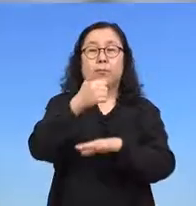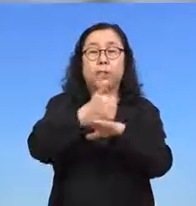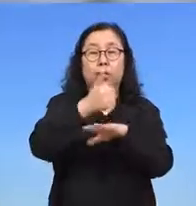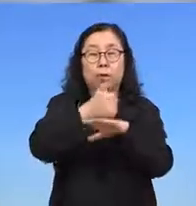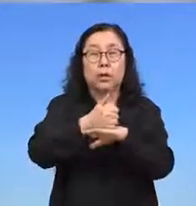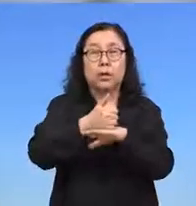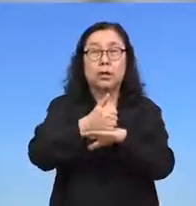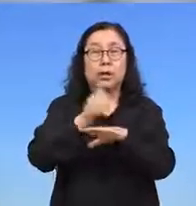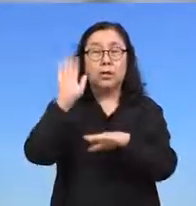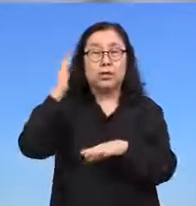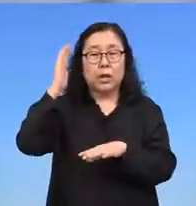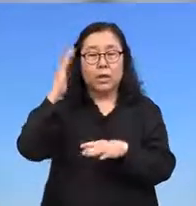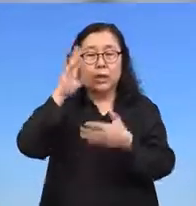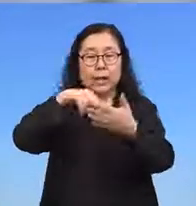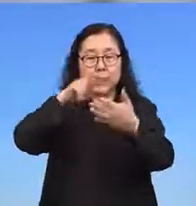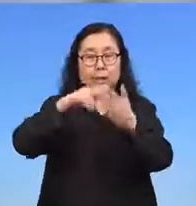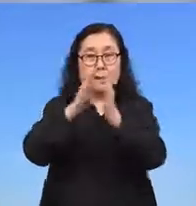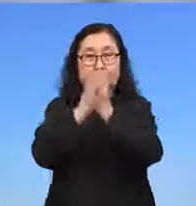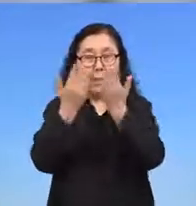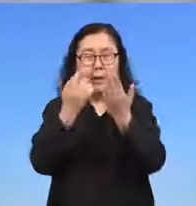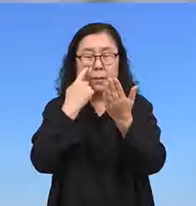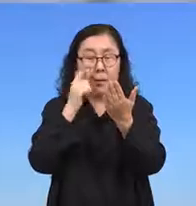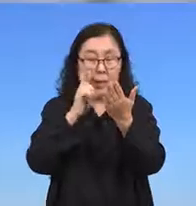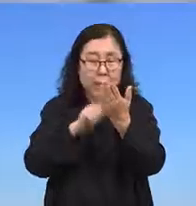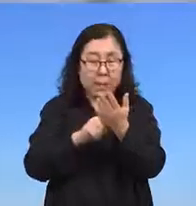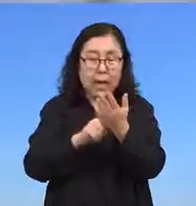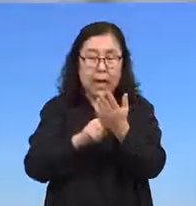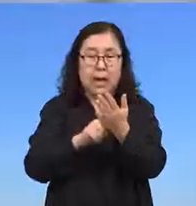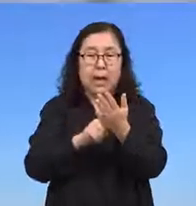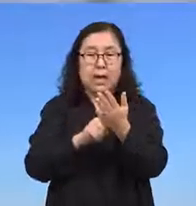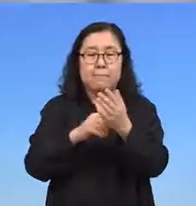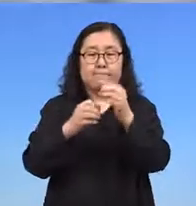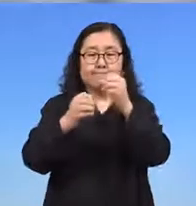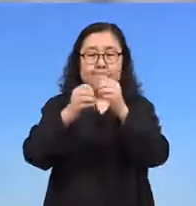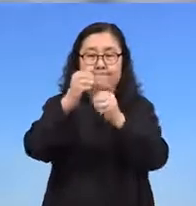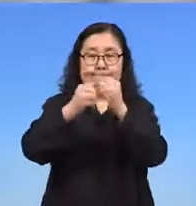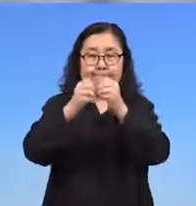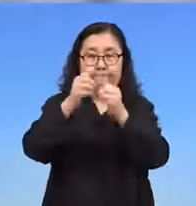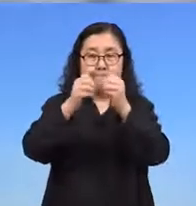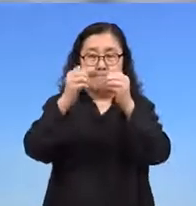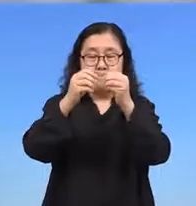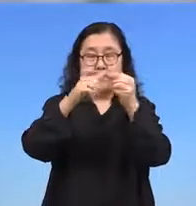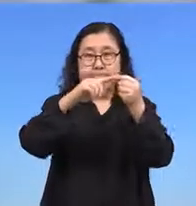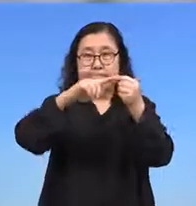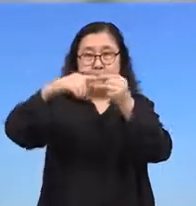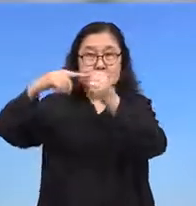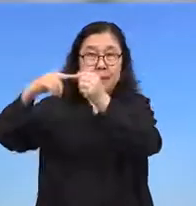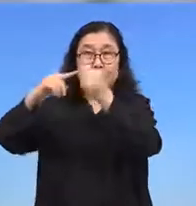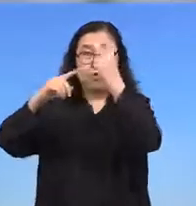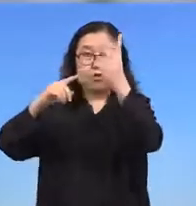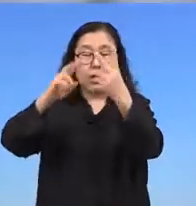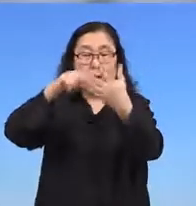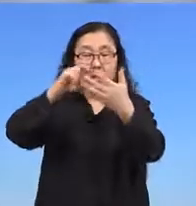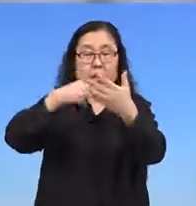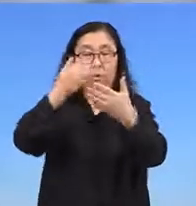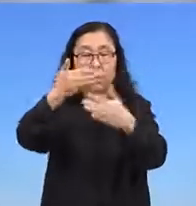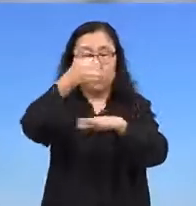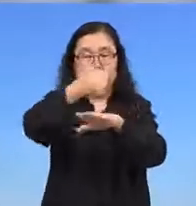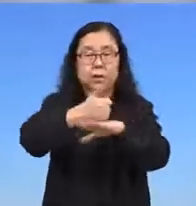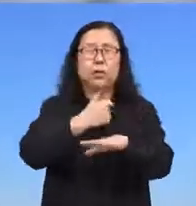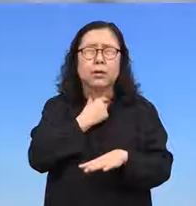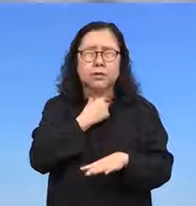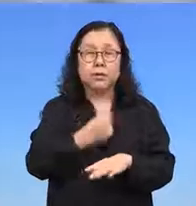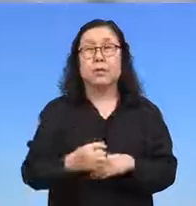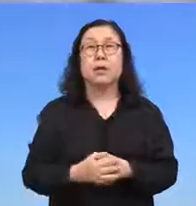전 오늘 결론을 최근에 읽은 책에서 발견한 글 2개를 읽어드리는 것으로 마무리하려고